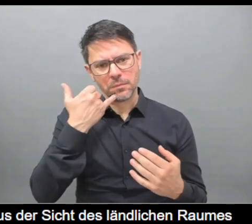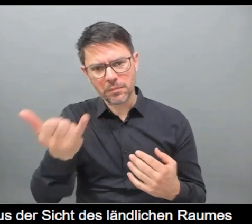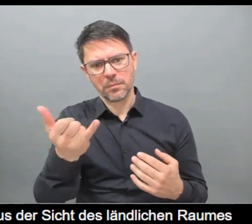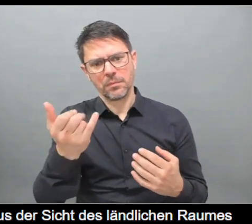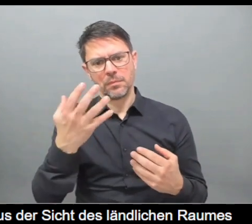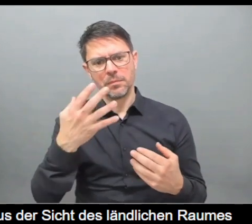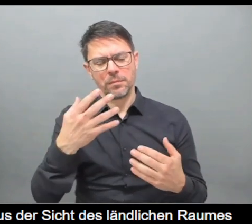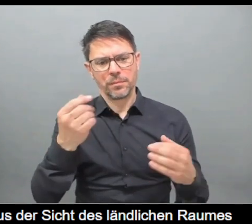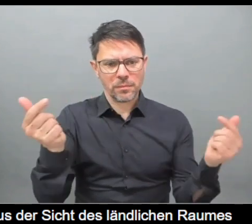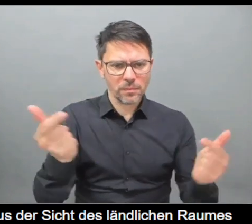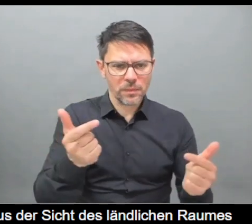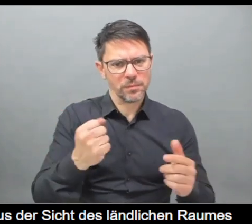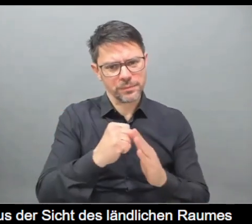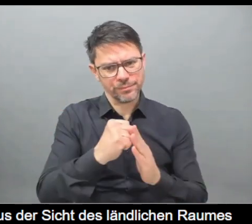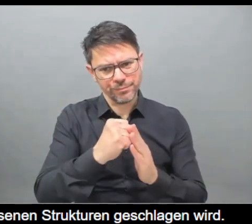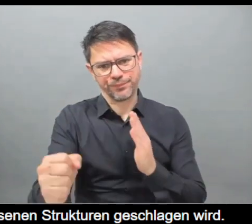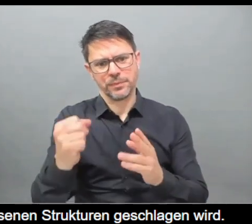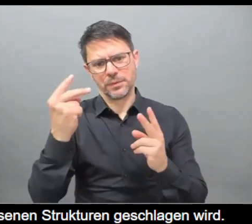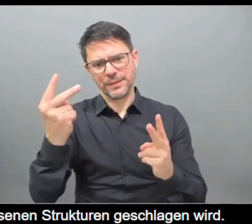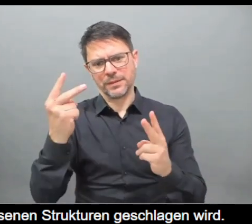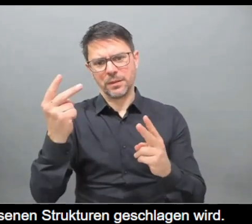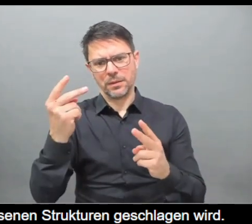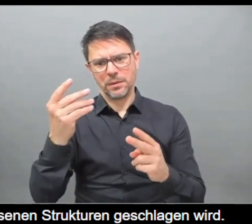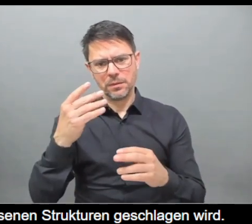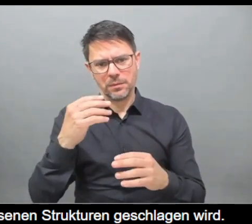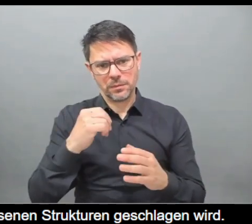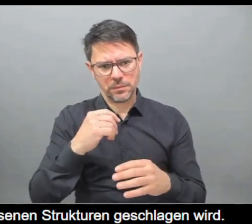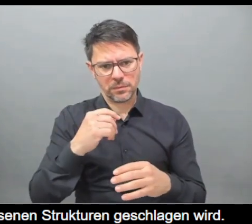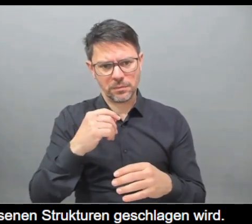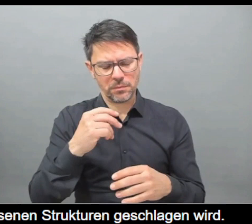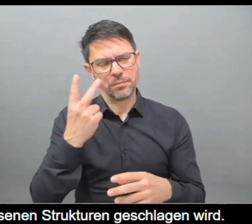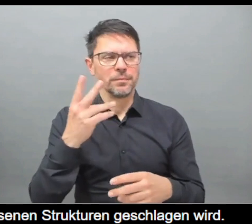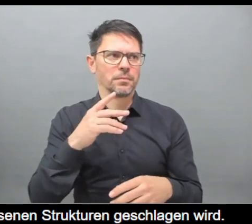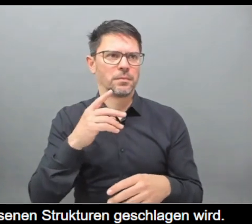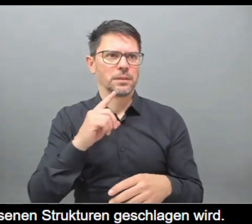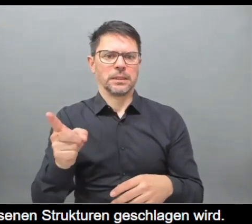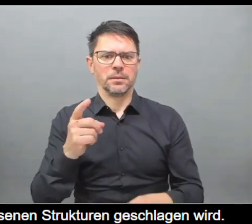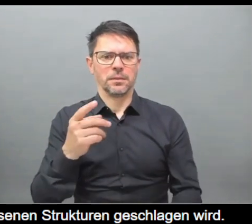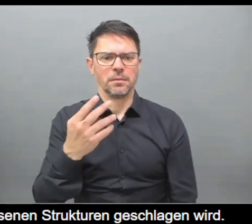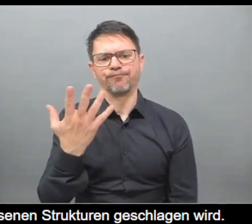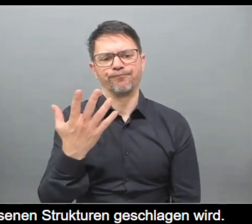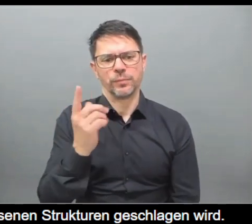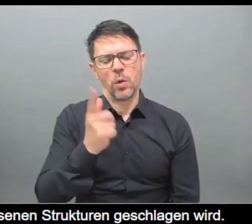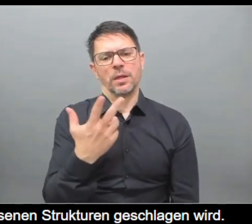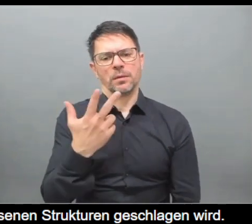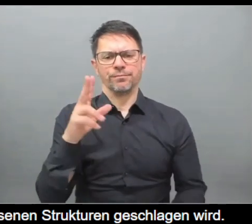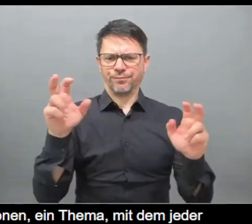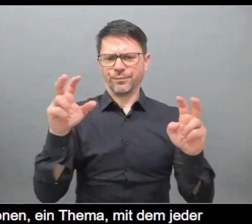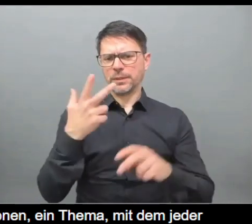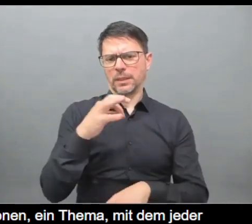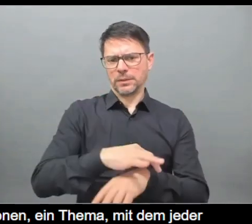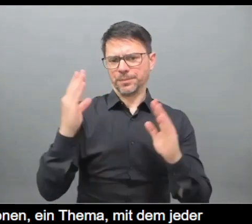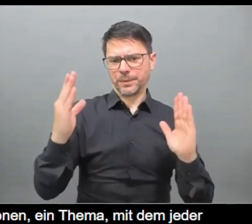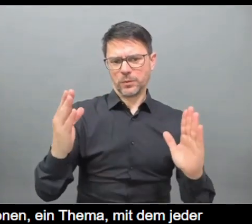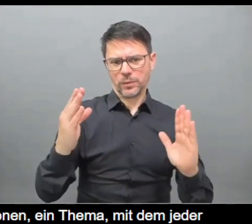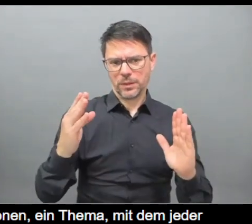Also das wäre mit Sicherheit keine gute Lösung. Wir bräuchten jetzt eilige Hilfen vom Bund